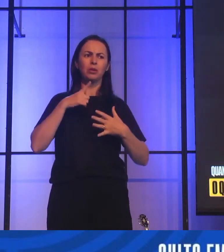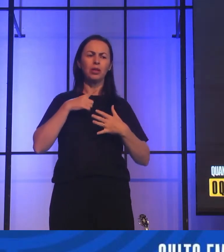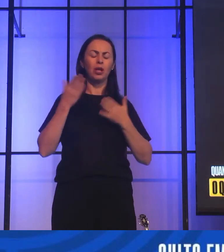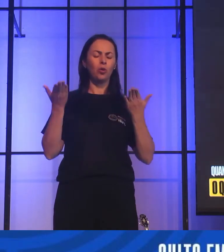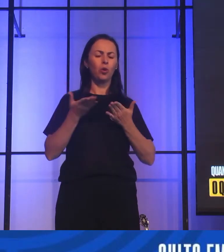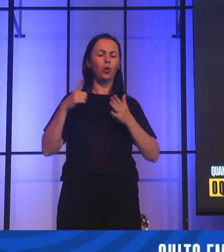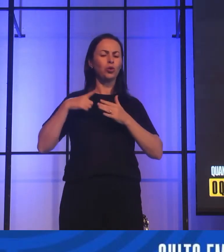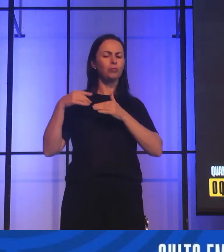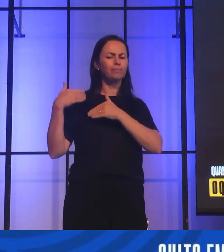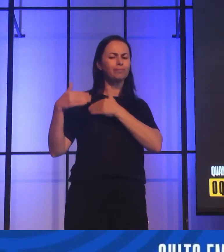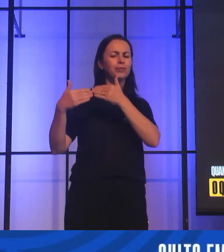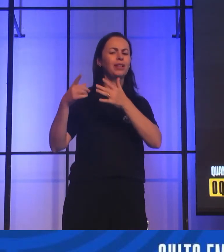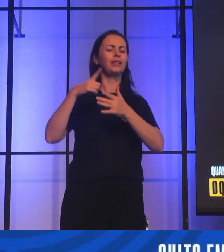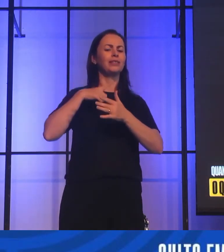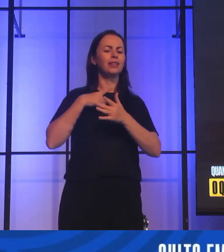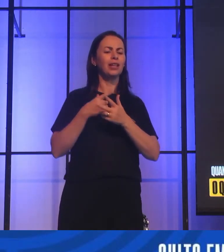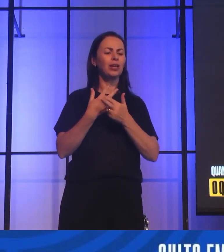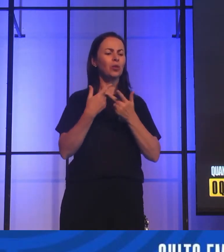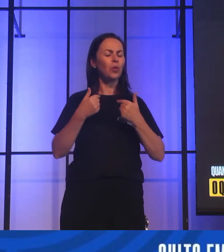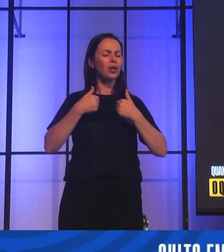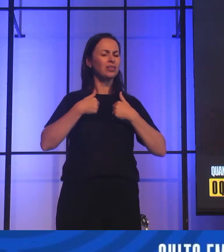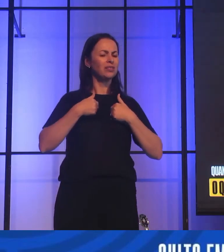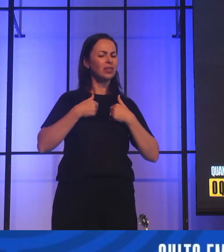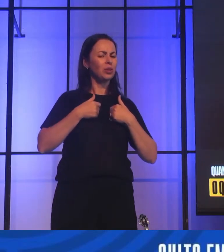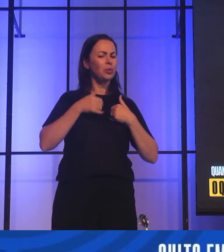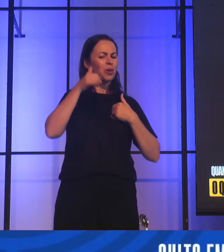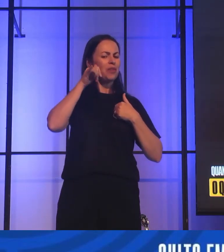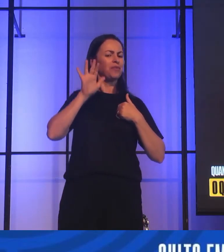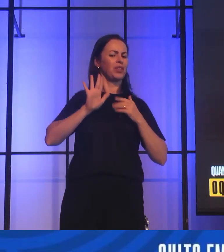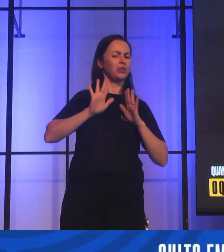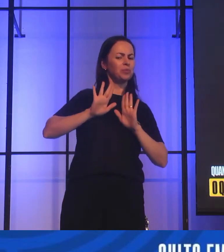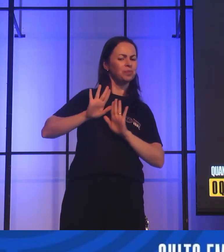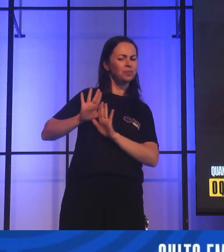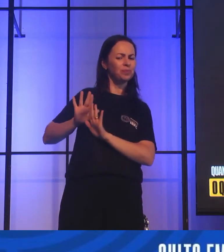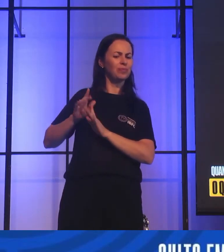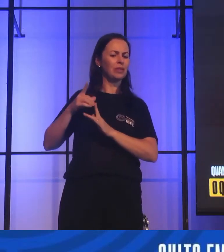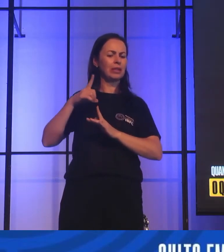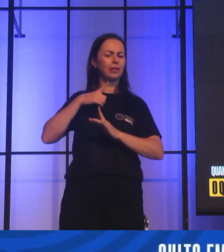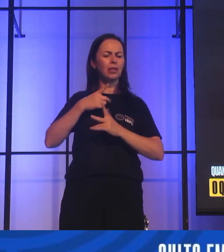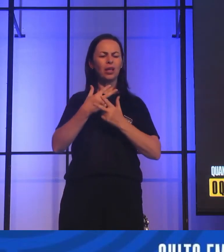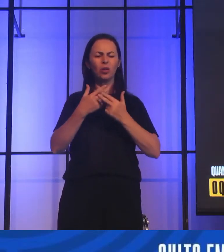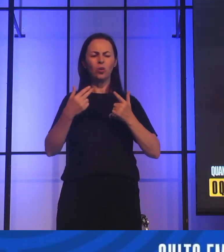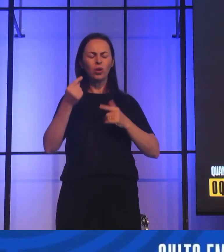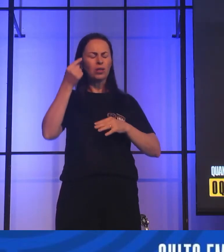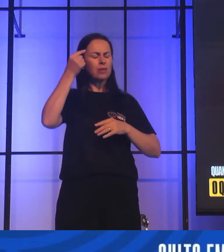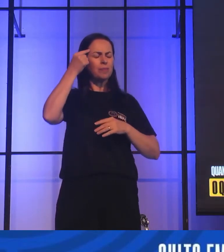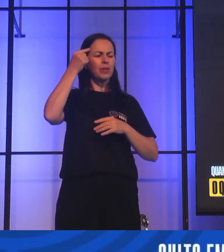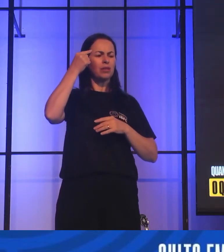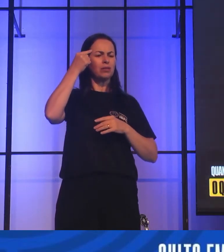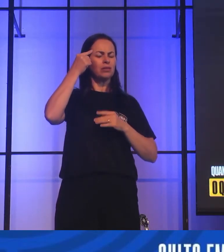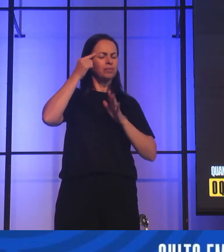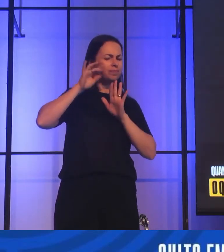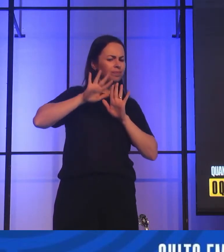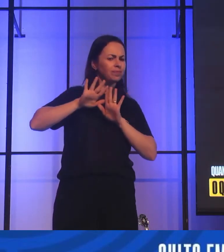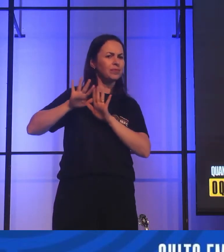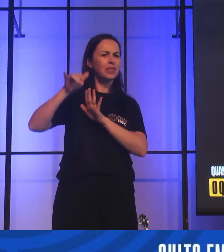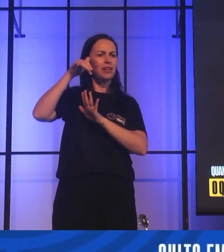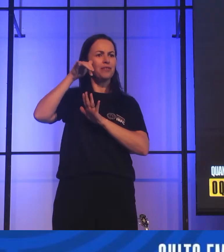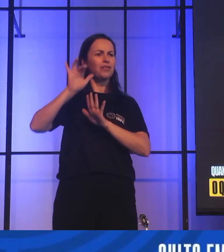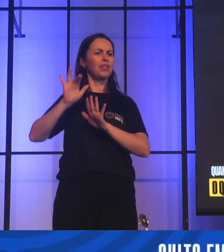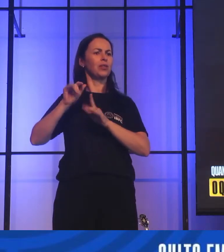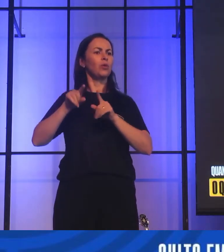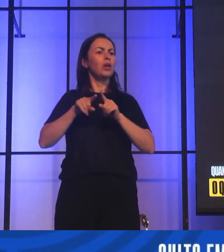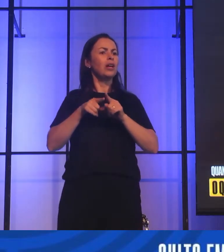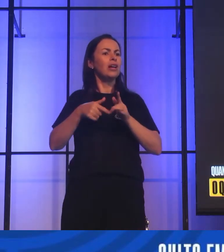que existem certas coisas que eu evito. Certas coisas que eu penso. Certas coisas que antes de dizer